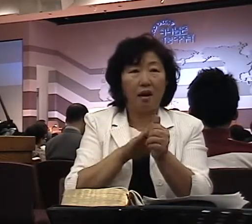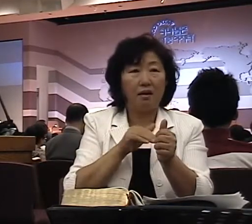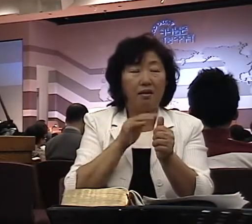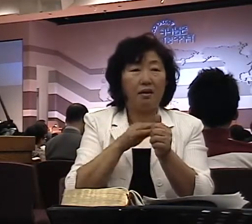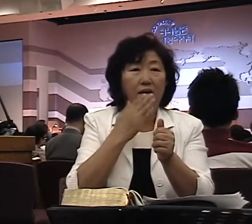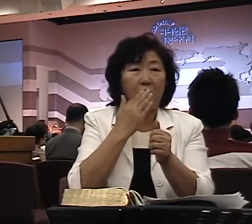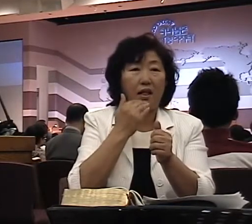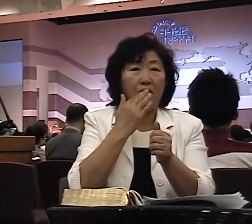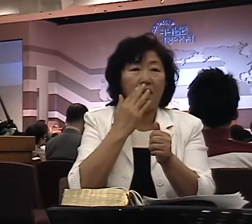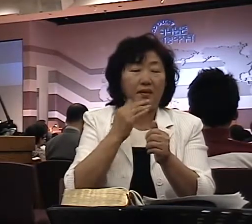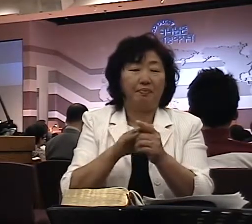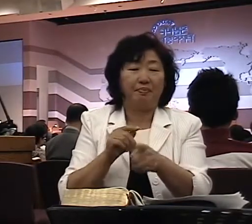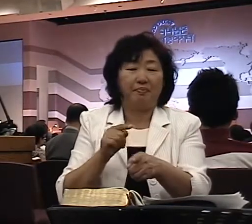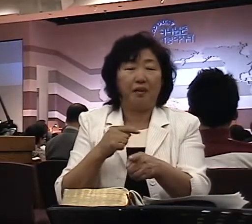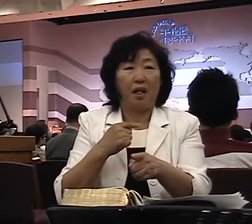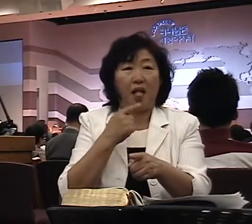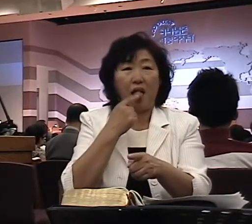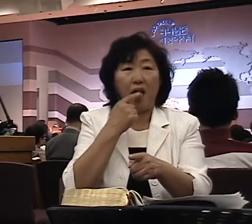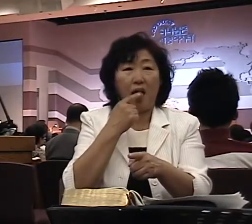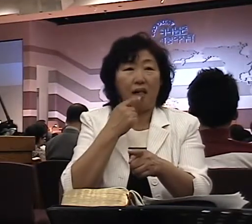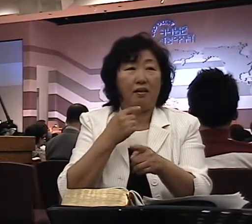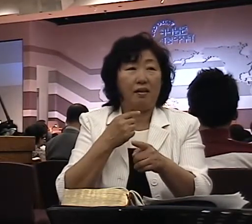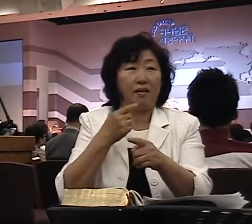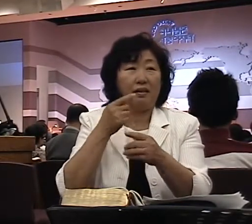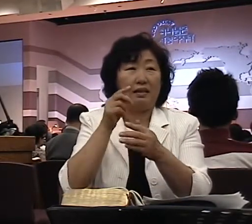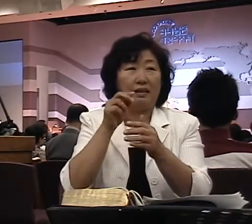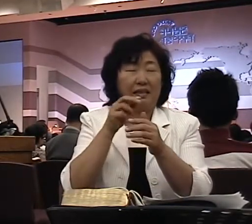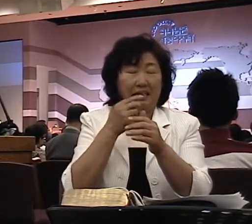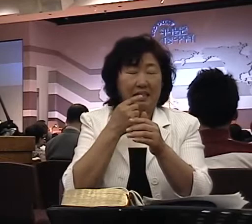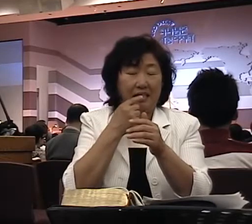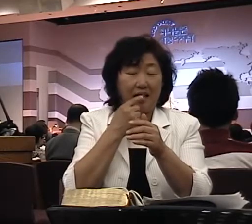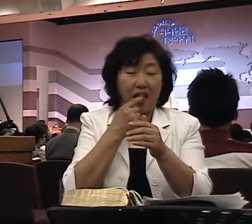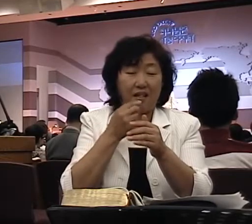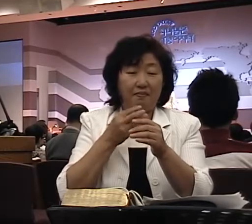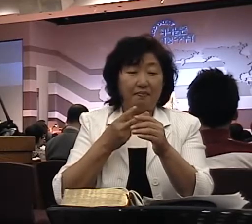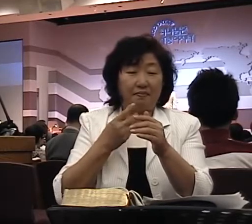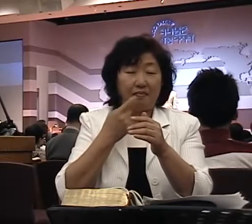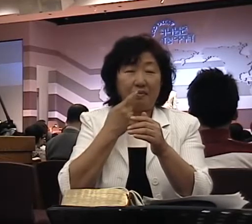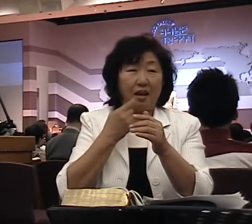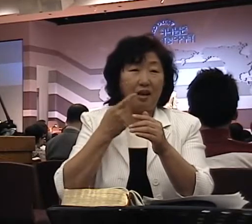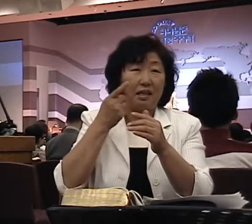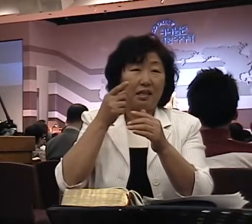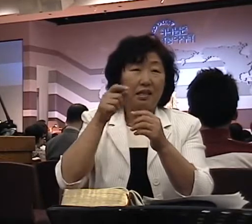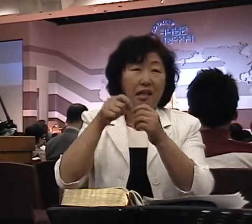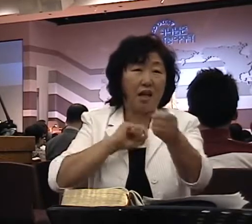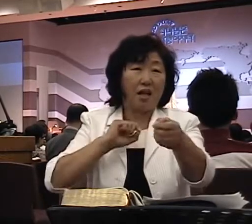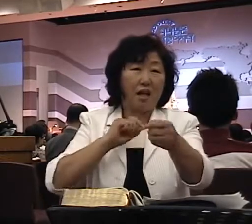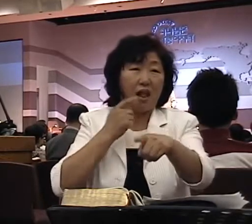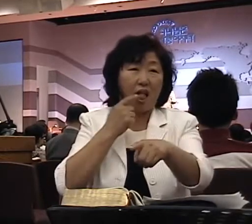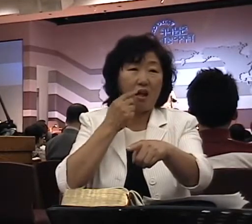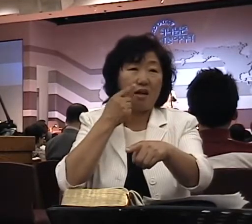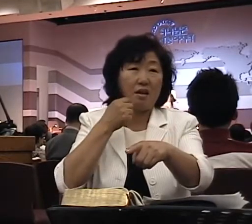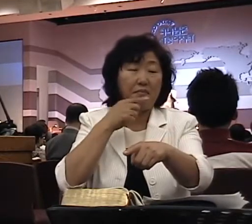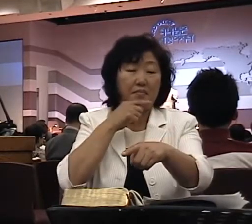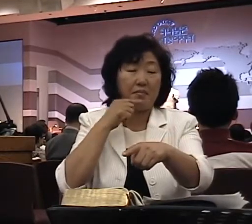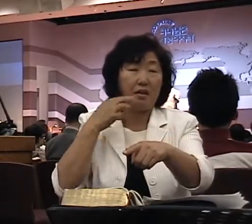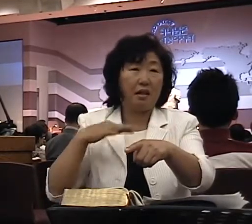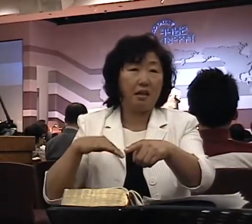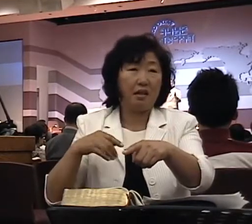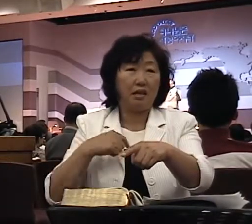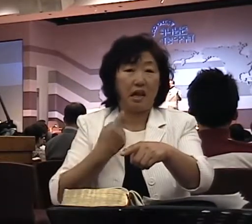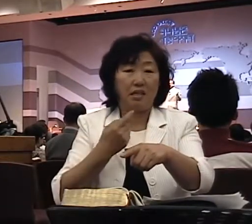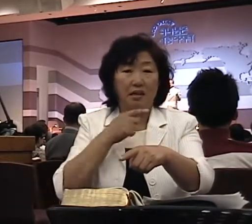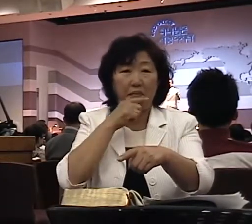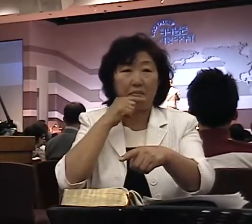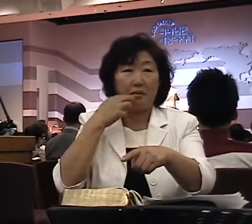혀가 갈라지면서 자신의 피가 쏟아지기 시작합니다. 그러나 그것이 자신의 피인 줄 모르고 더